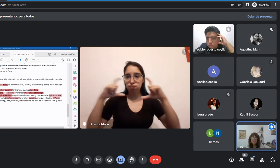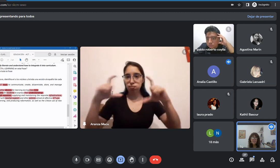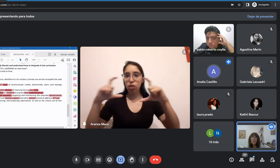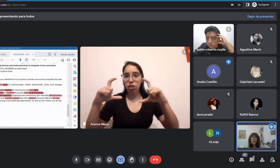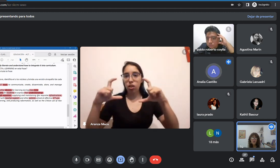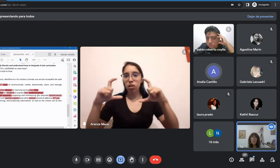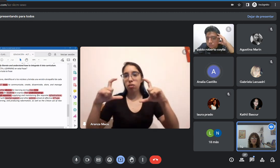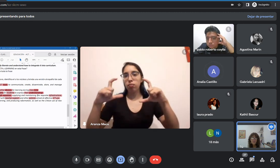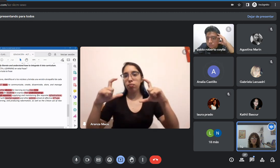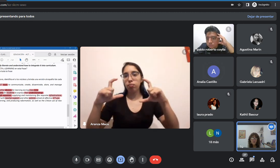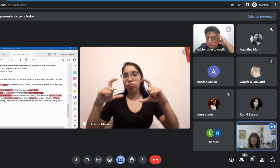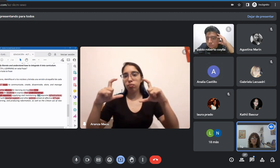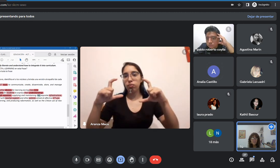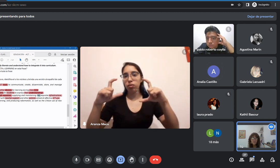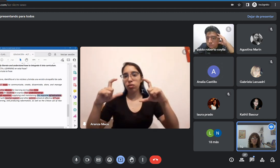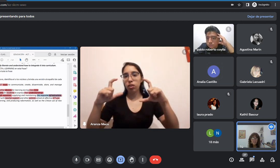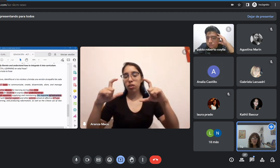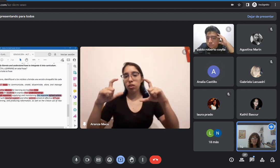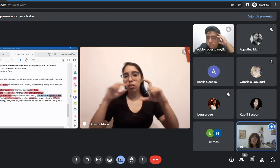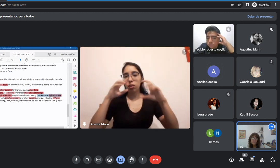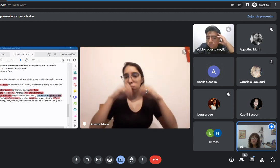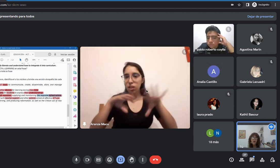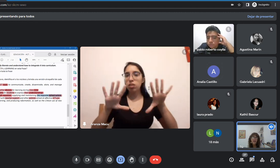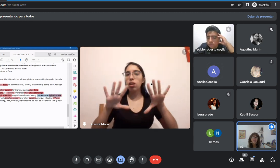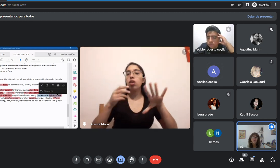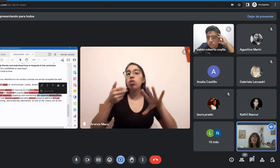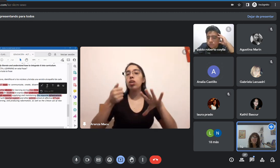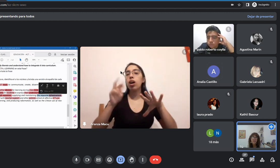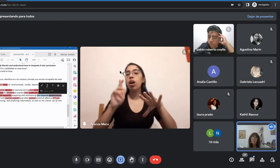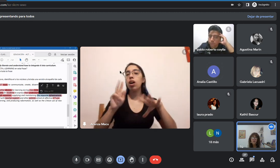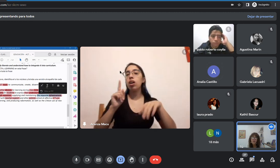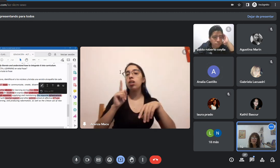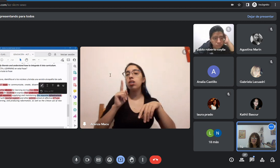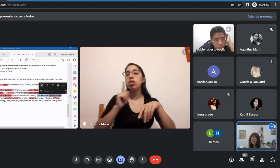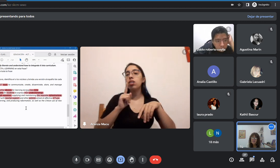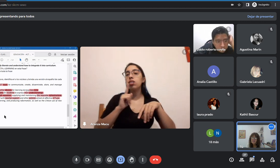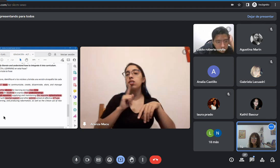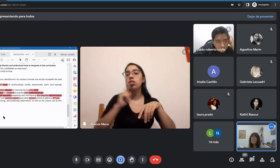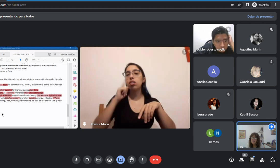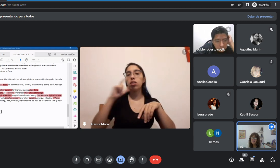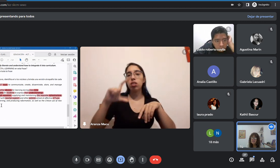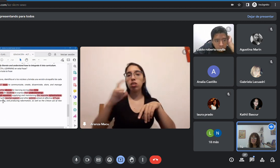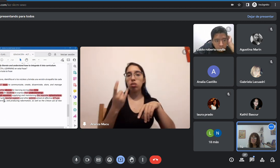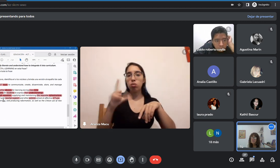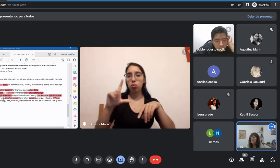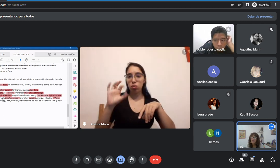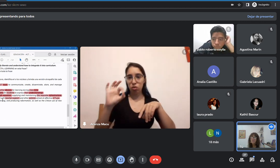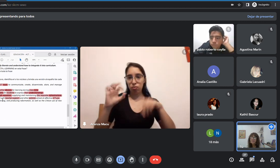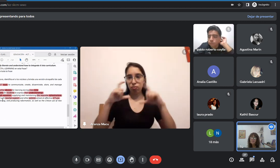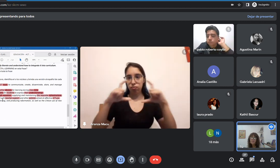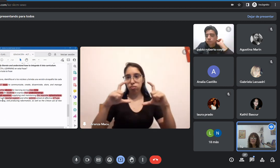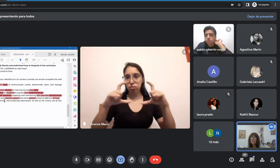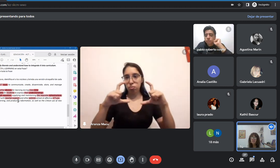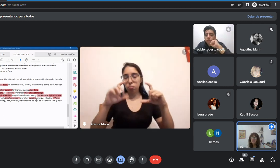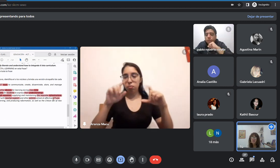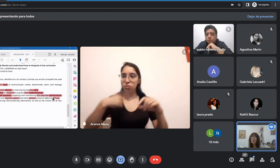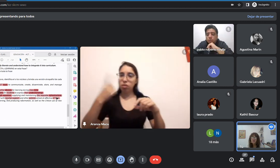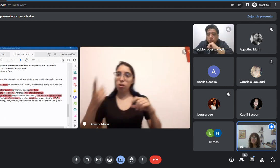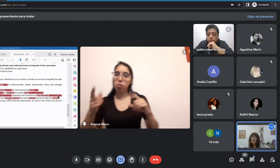tengo otro artículo. Y ahí tengo que estar seguro. Si hay un artículo, ahí comienza el bloque. ¿Sí? Investment me queda